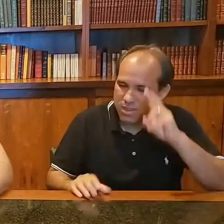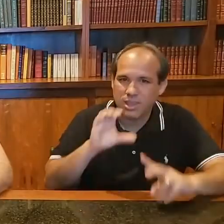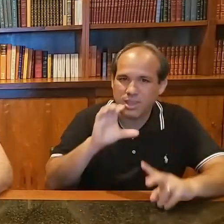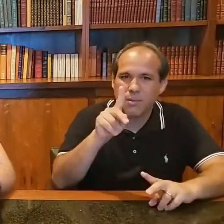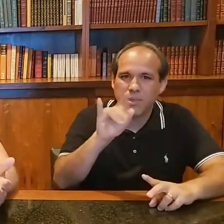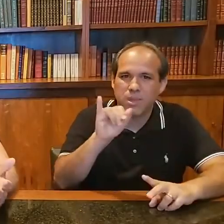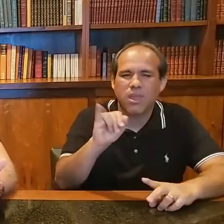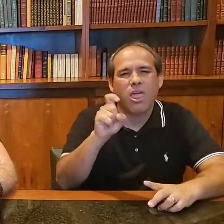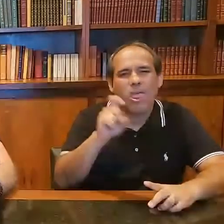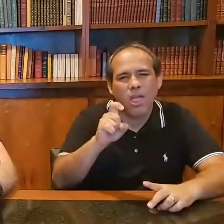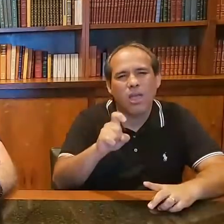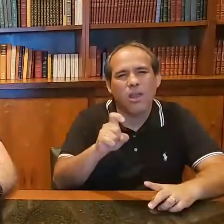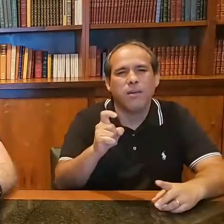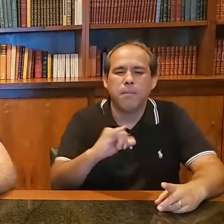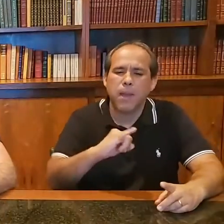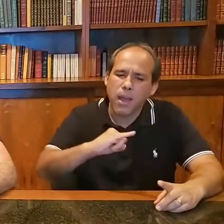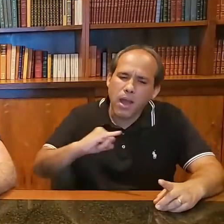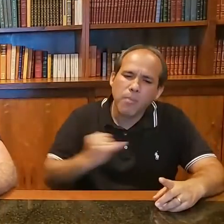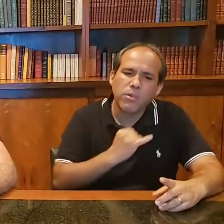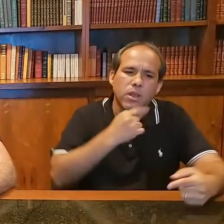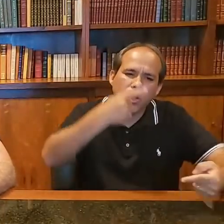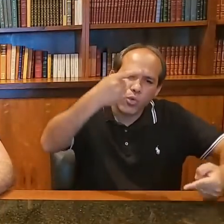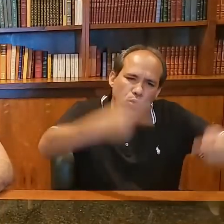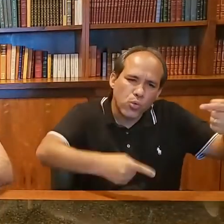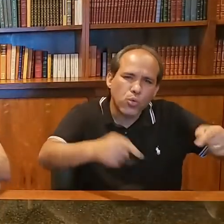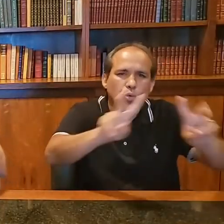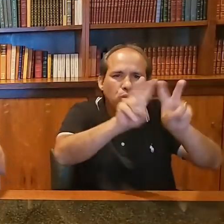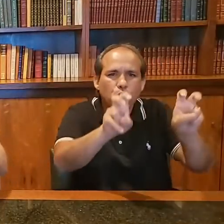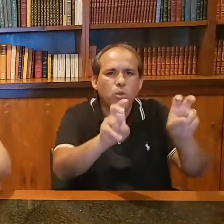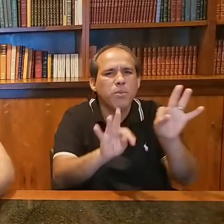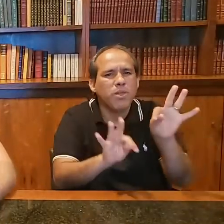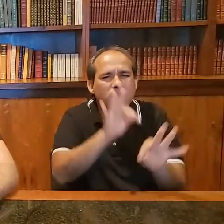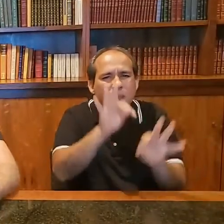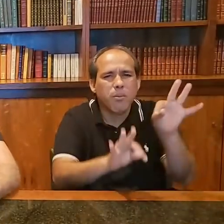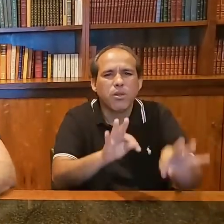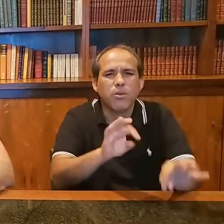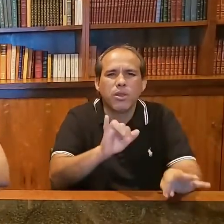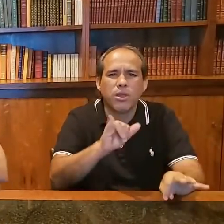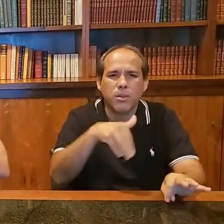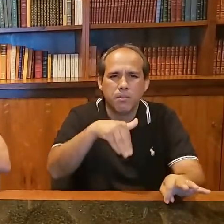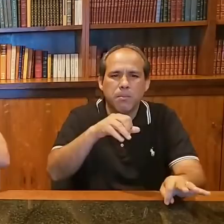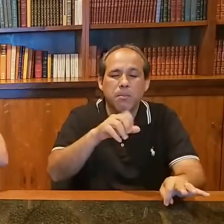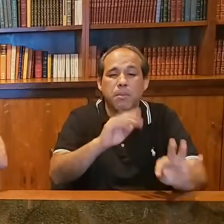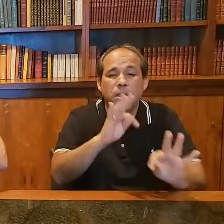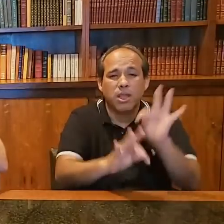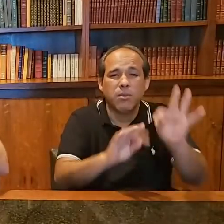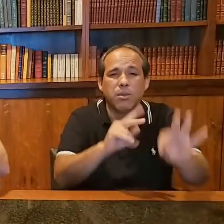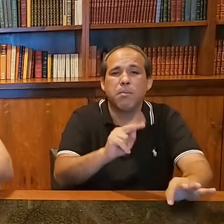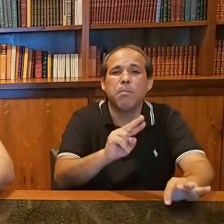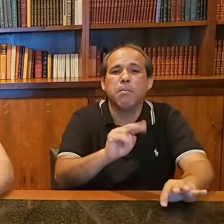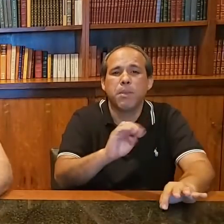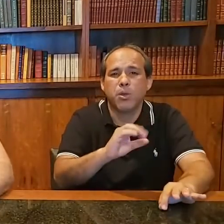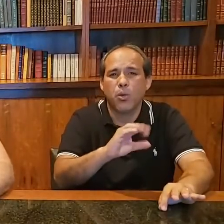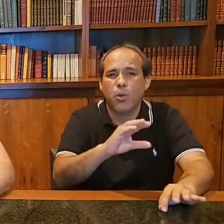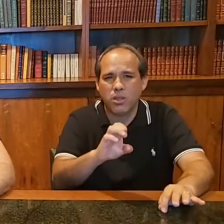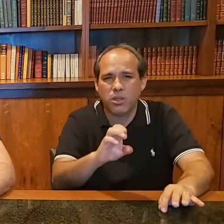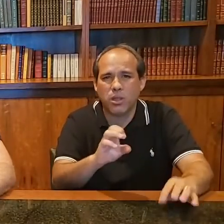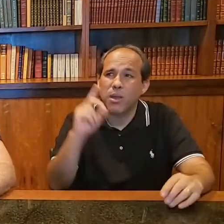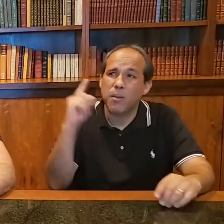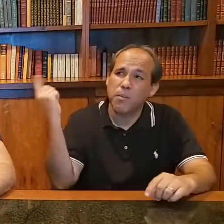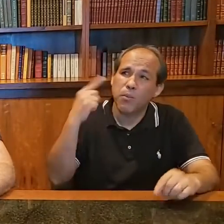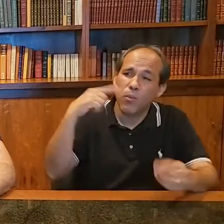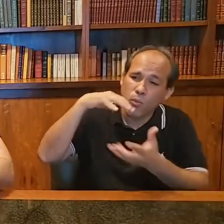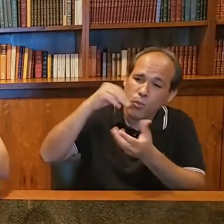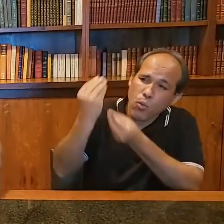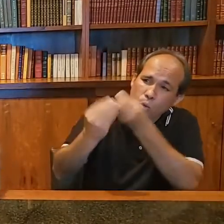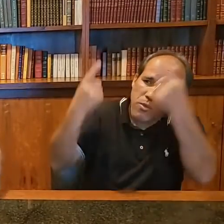uma chance ímpar de discutir essa questão de tratamento imediato, como é que o mundo está enfrentando a questão